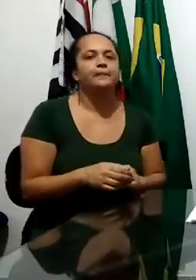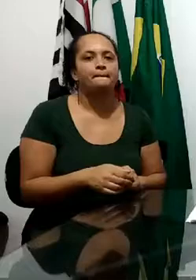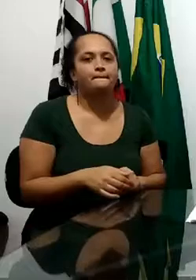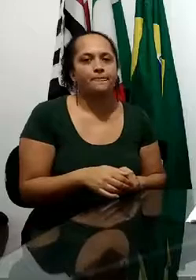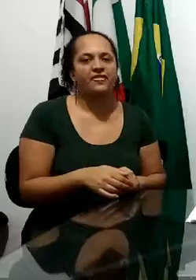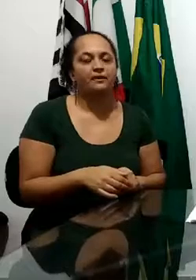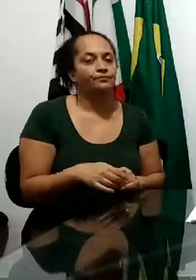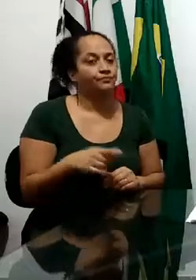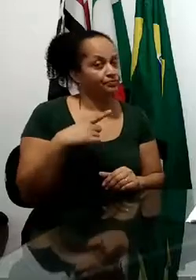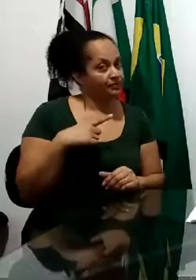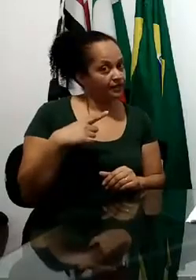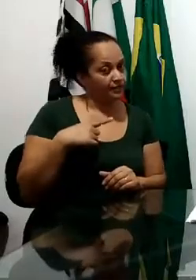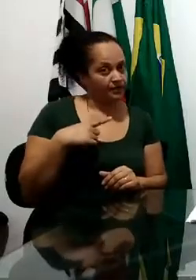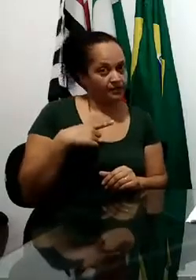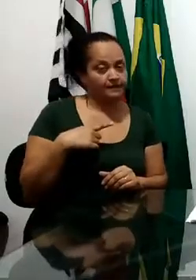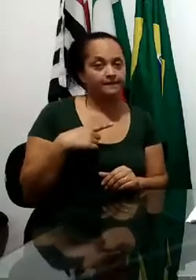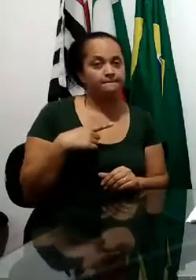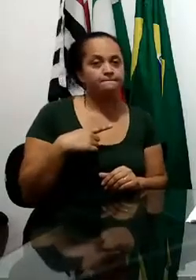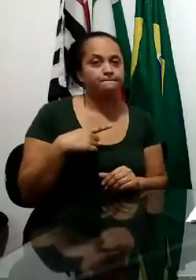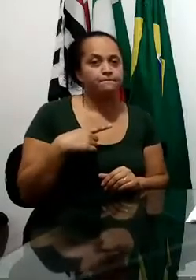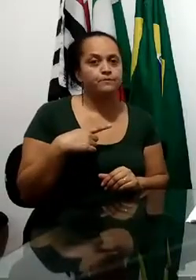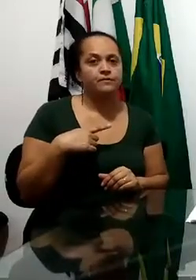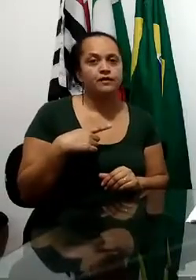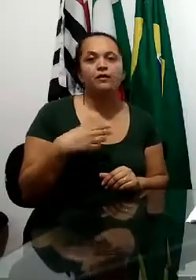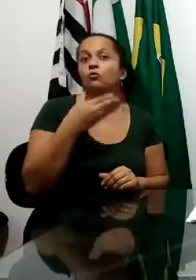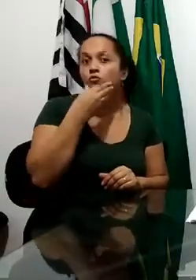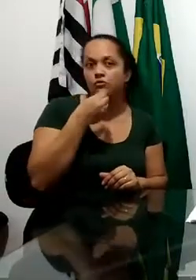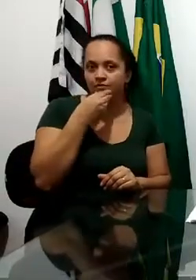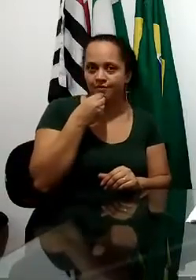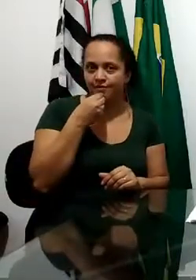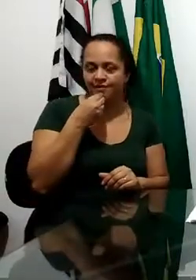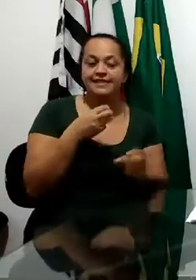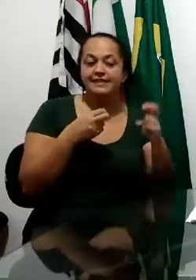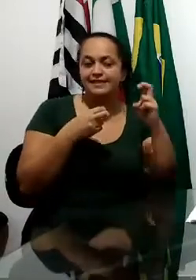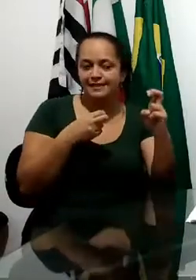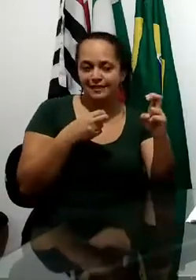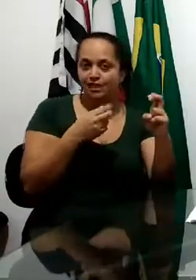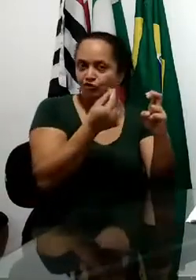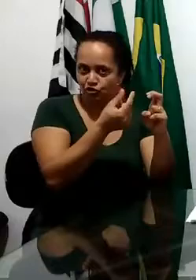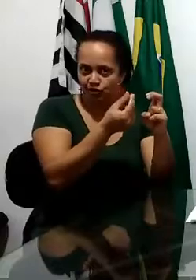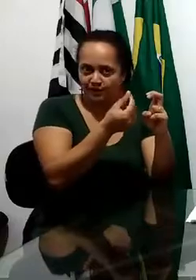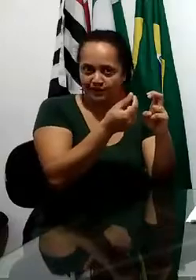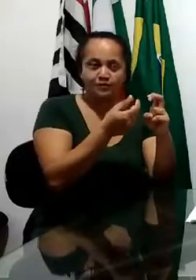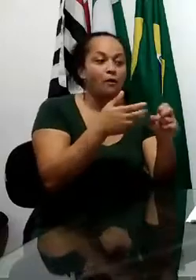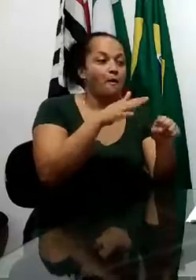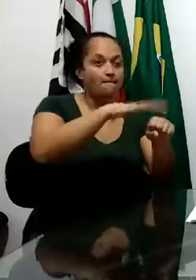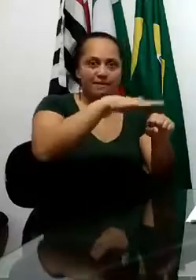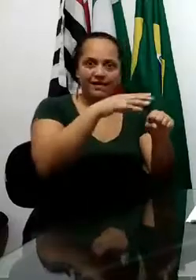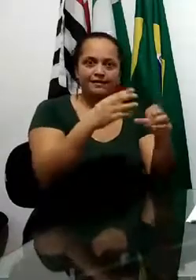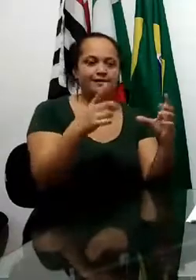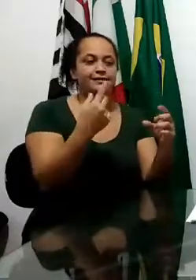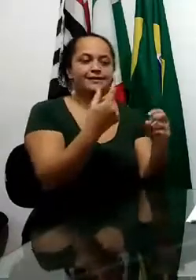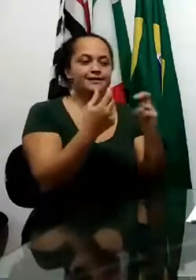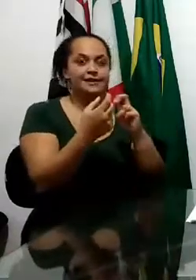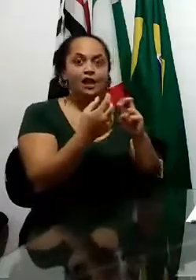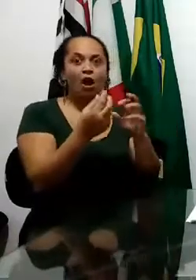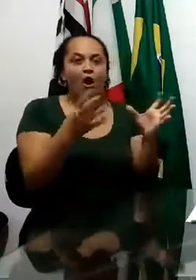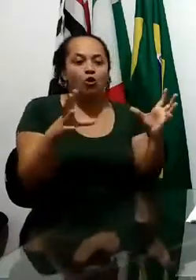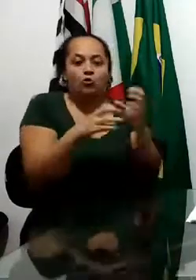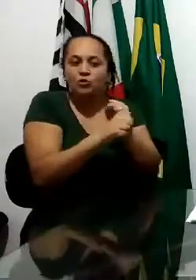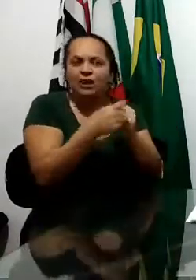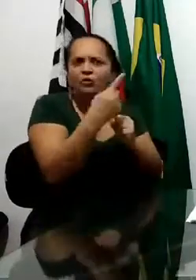Tanto o servo que recebeu 5 como o que recebeu 2, cada um granjeou, recebeu mais, o que